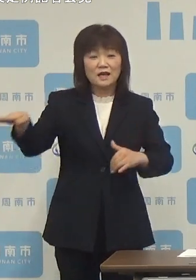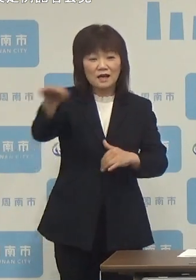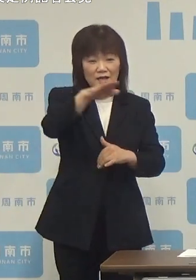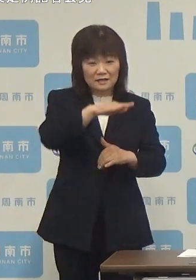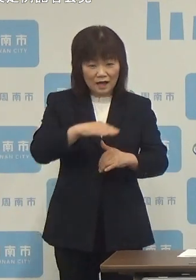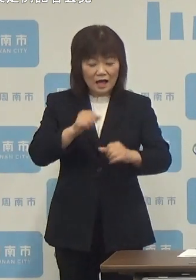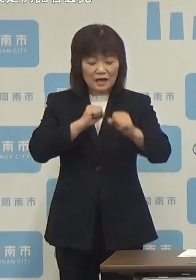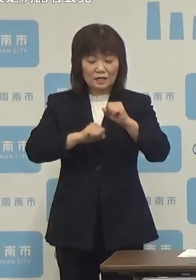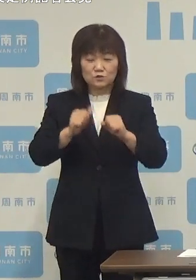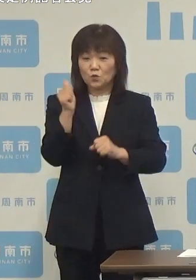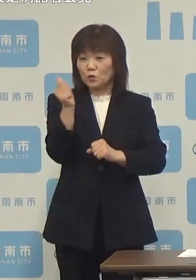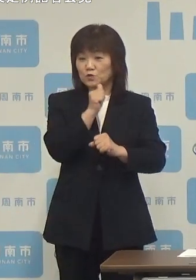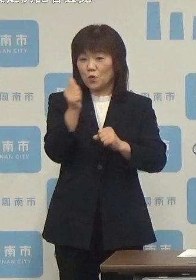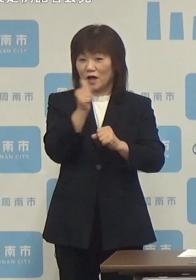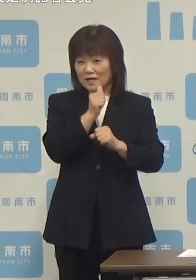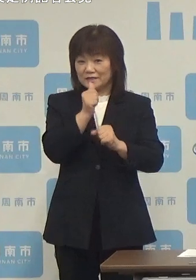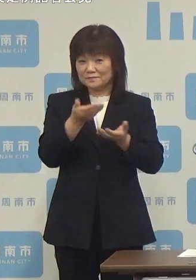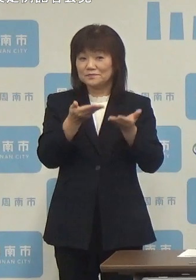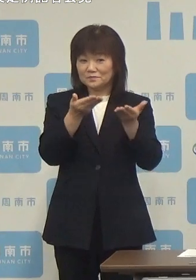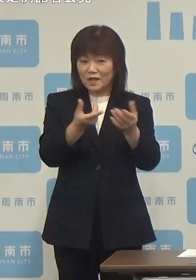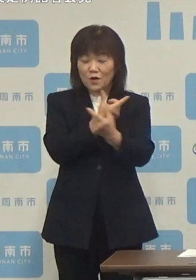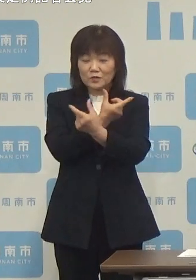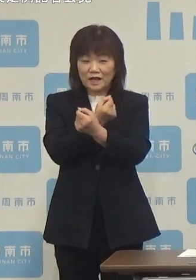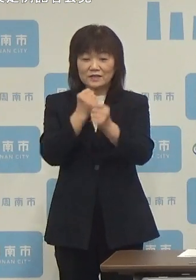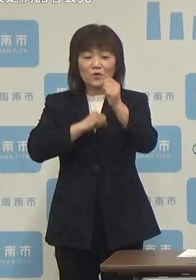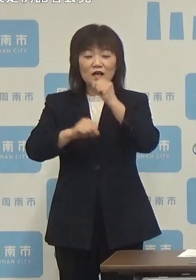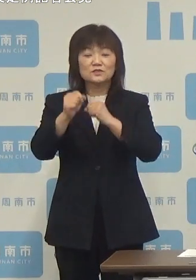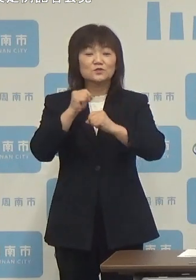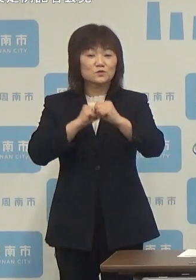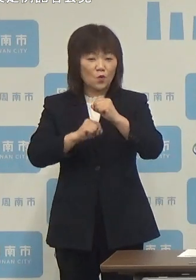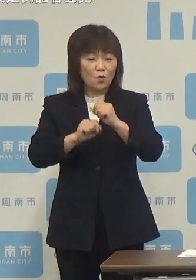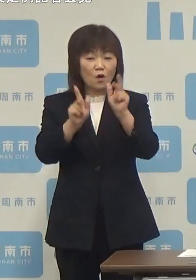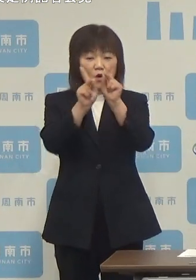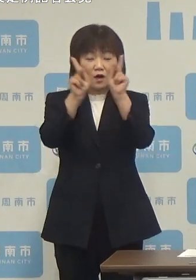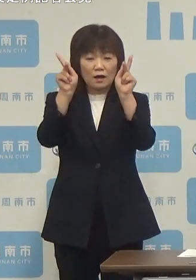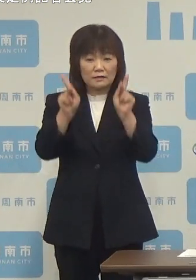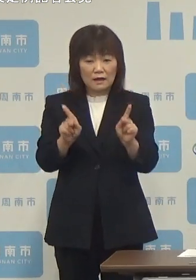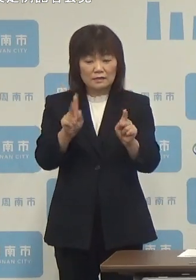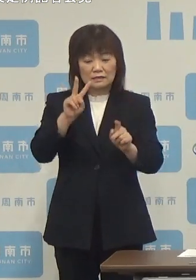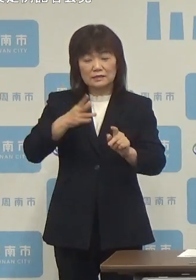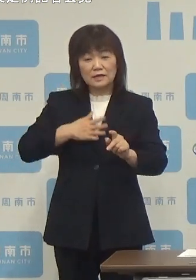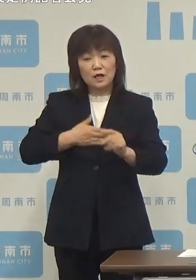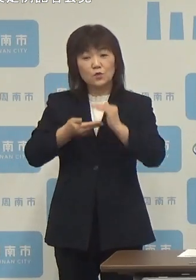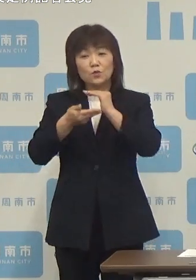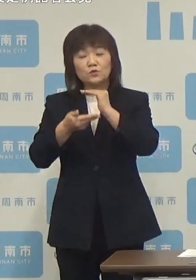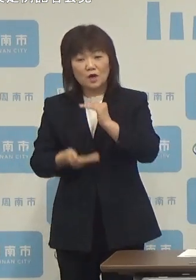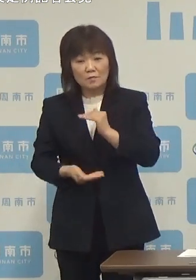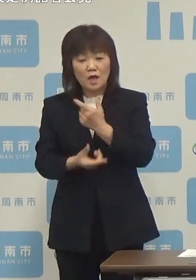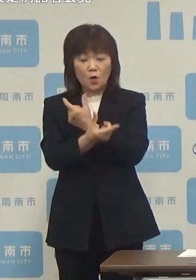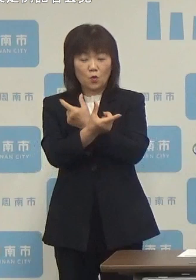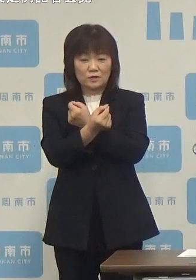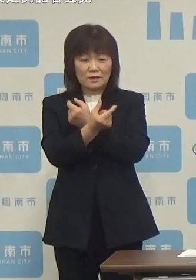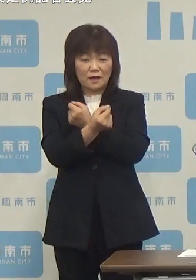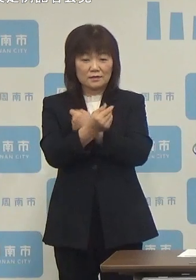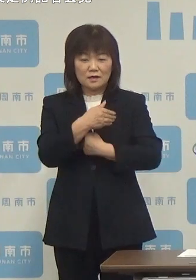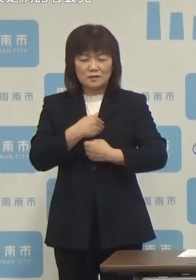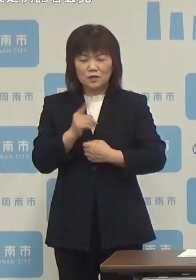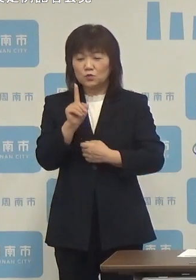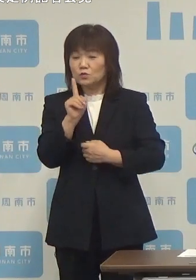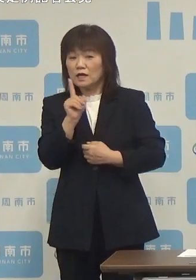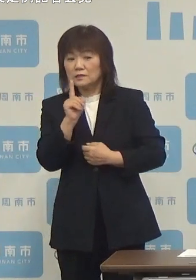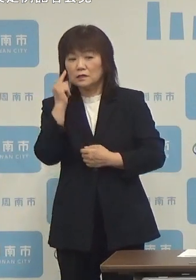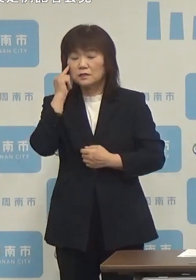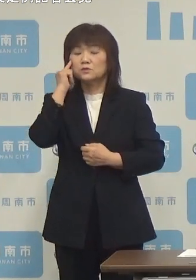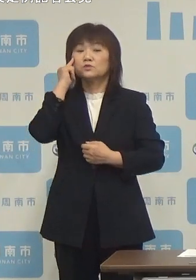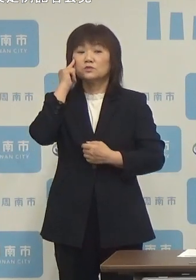れの活動を紹介し、お互いの活動と課題への理解を深め、お互いにできることを